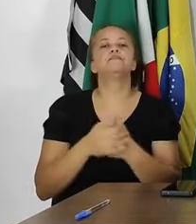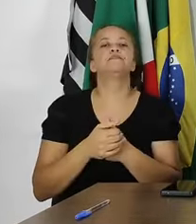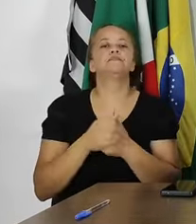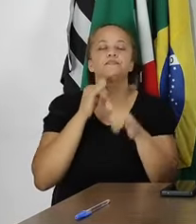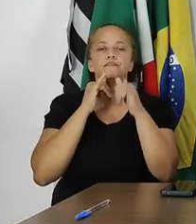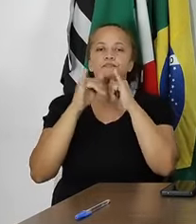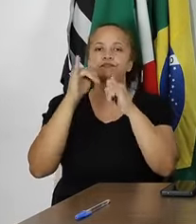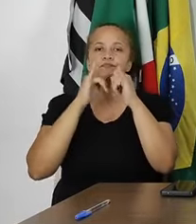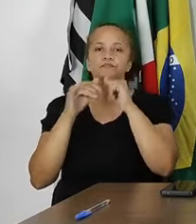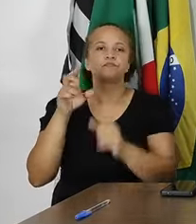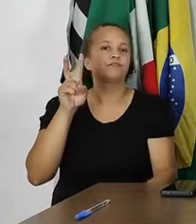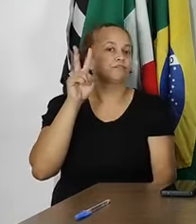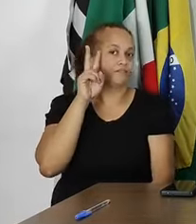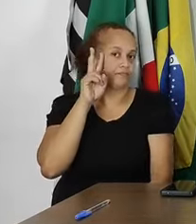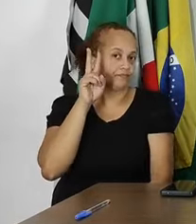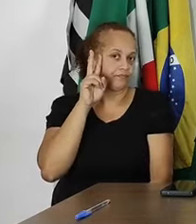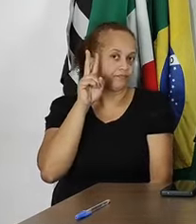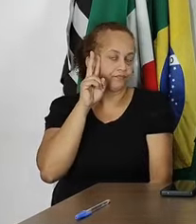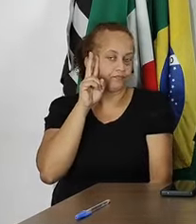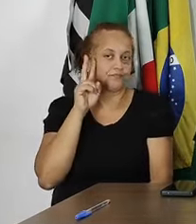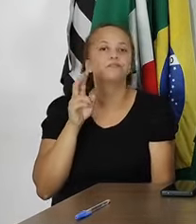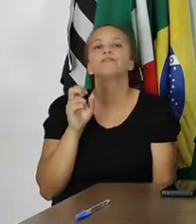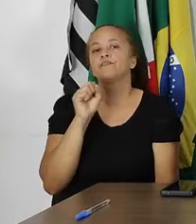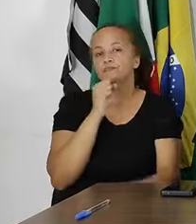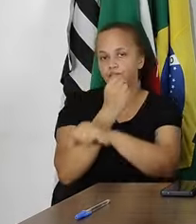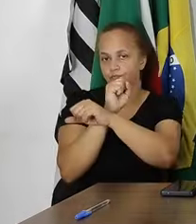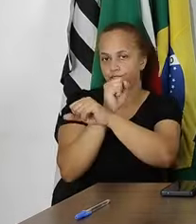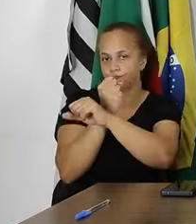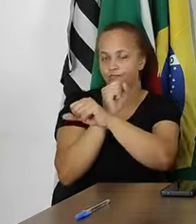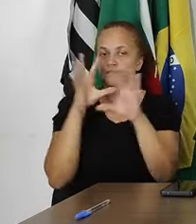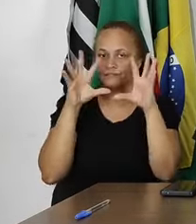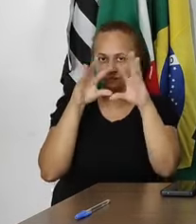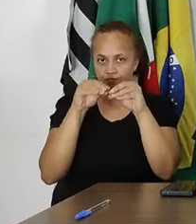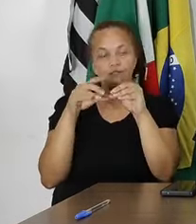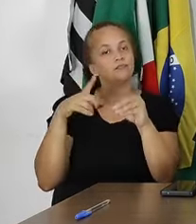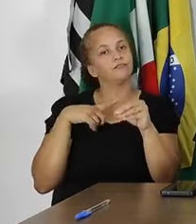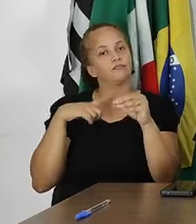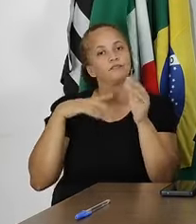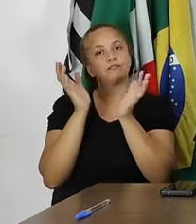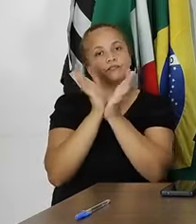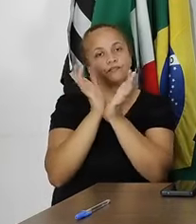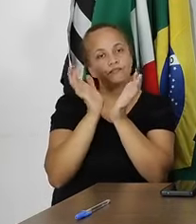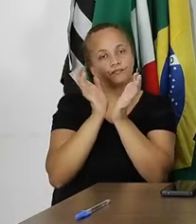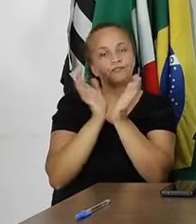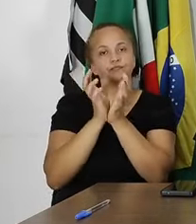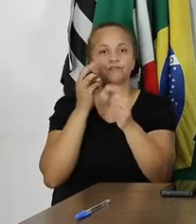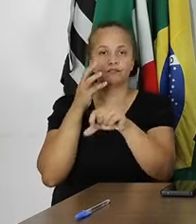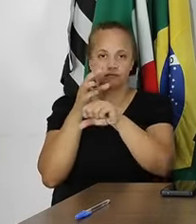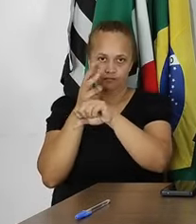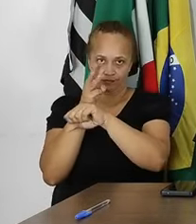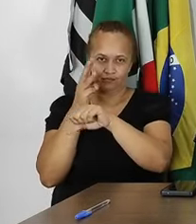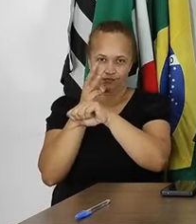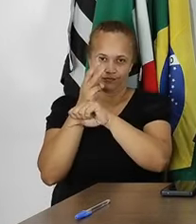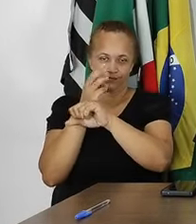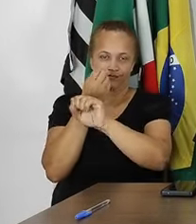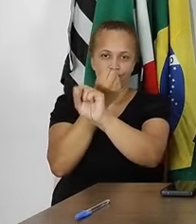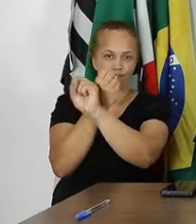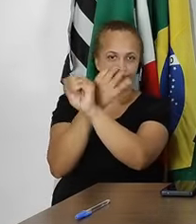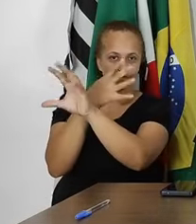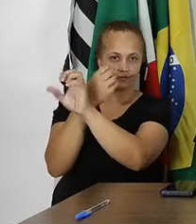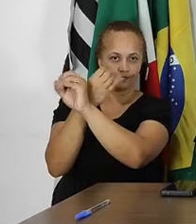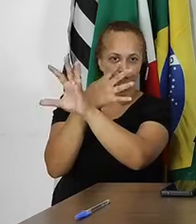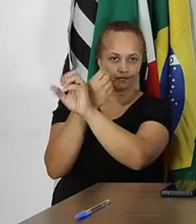as segundas-feiras, às 20 horas, nós temos um grupo por chamada de vídeo de intercessão